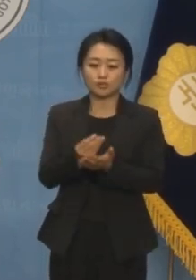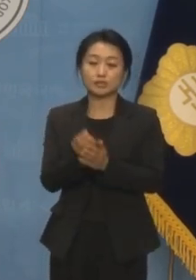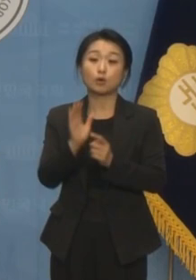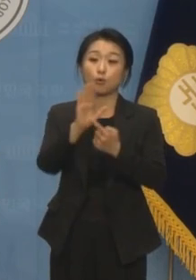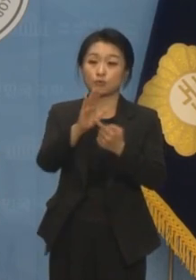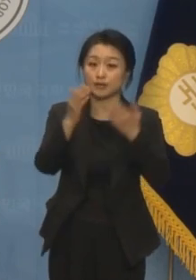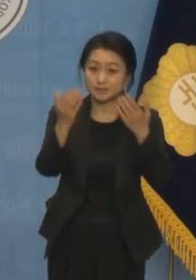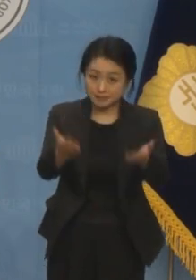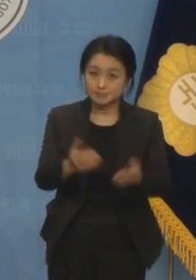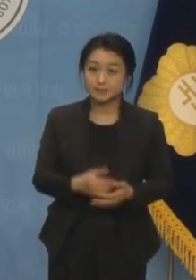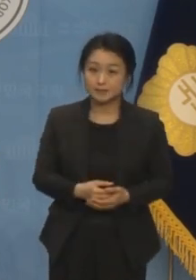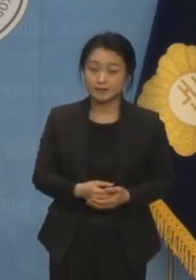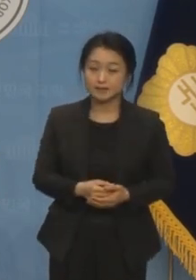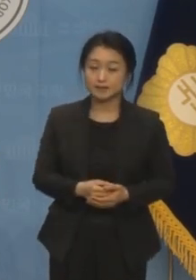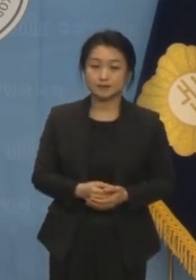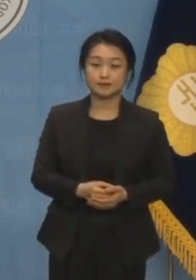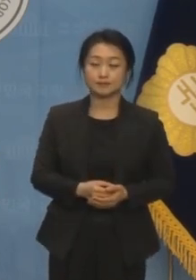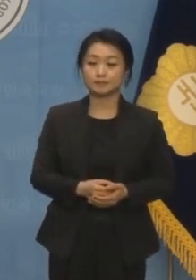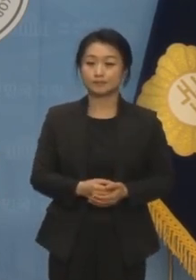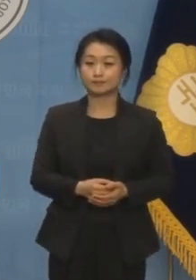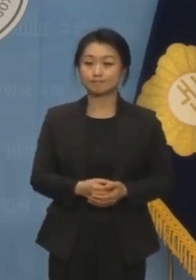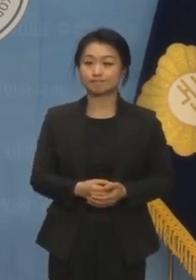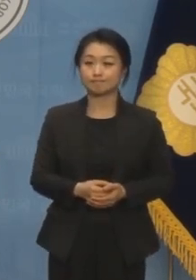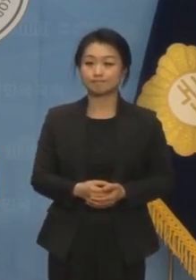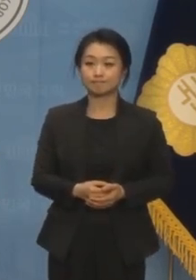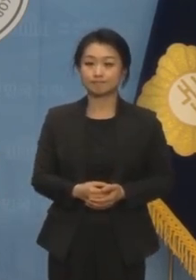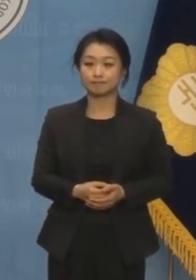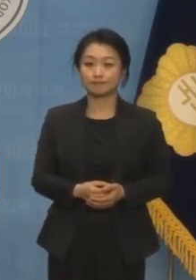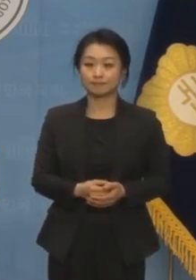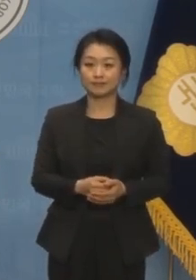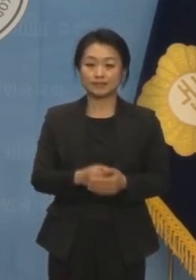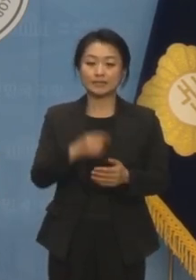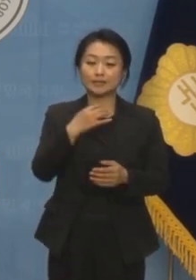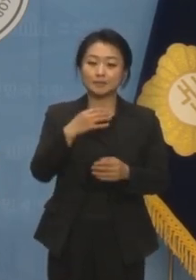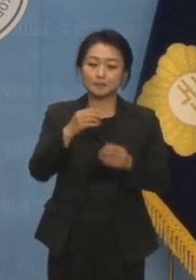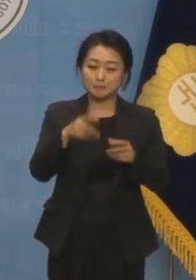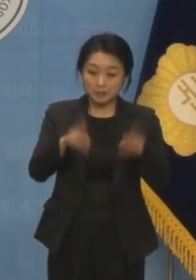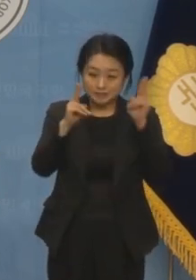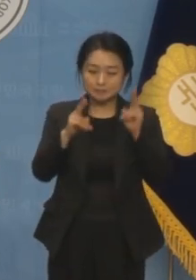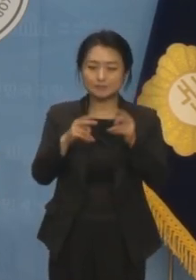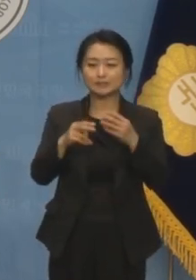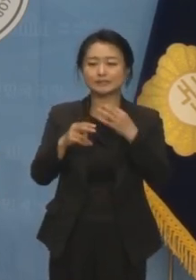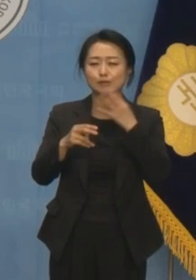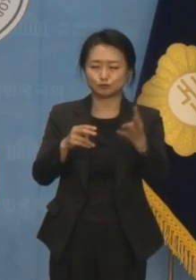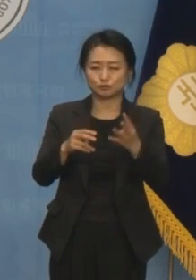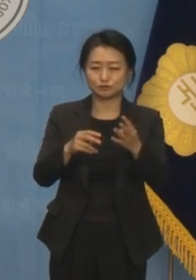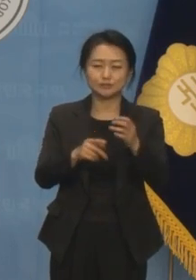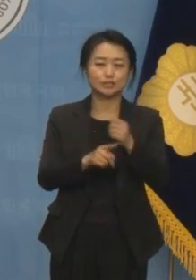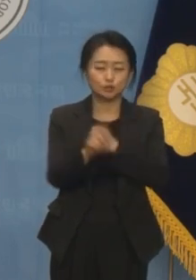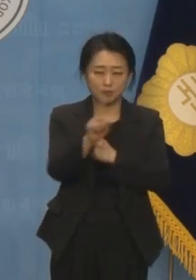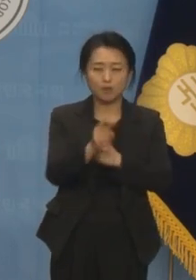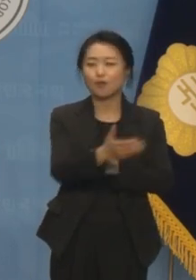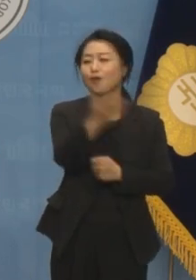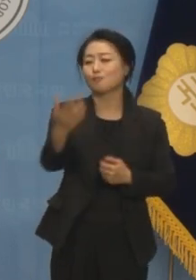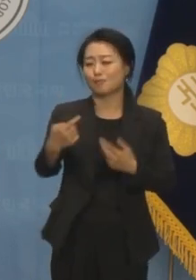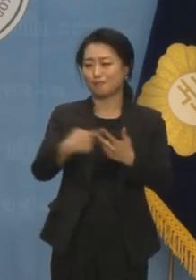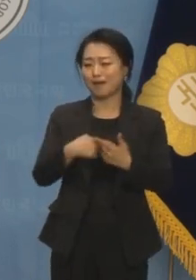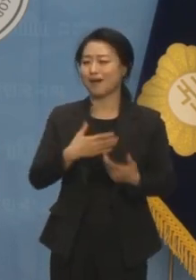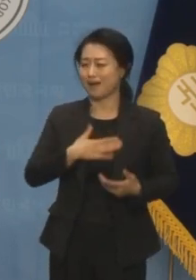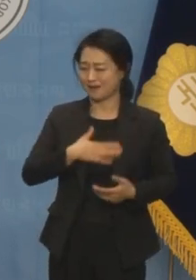보면 아마 저희가 왜 4분으로 편집을 했는지 우리 언론인 여러분들도 공감을 하실 테고요.